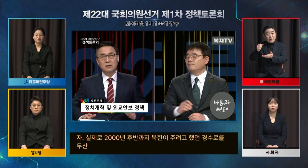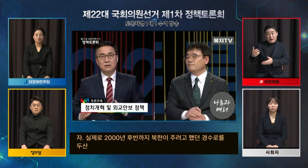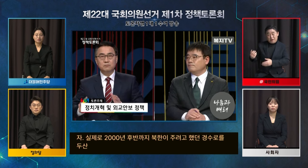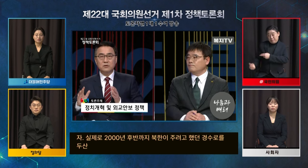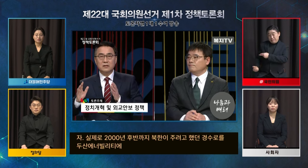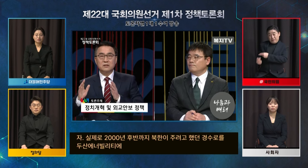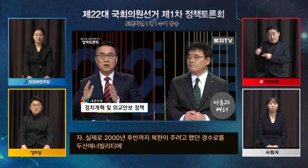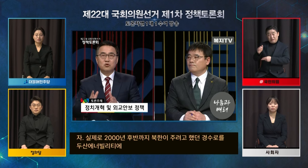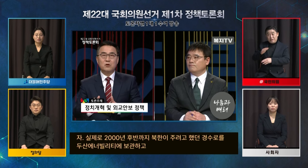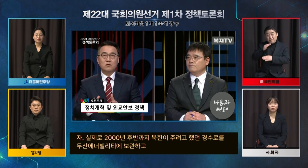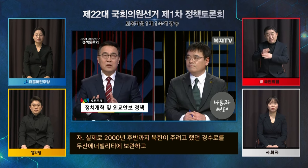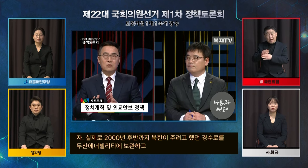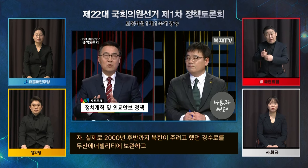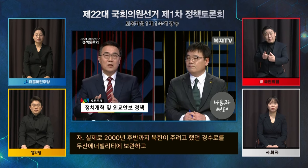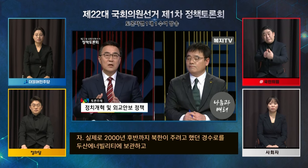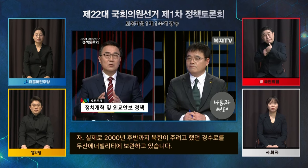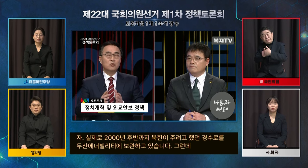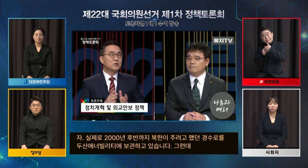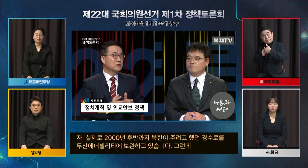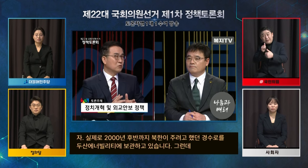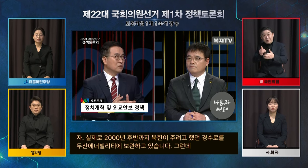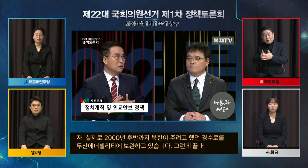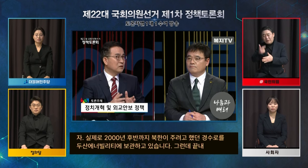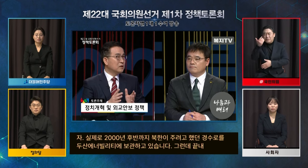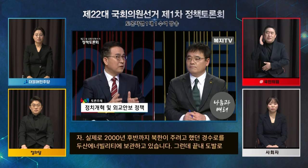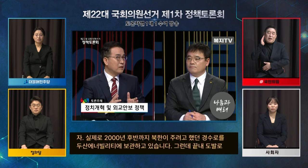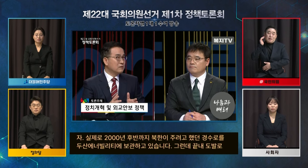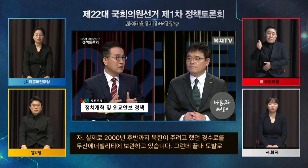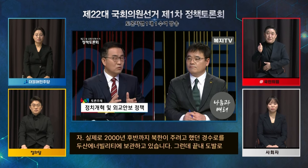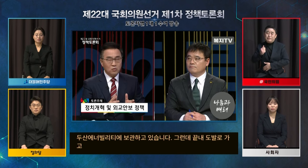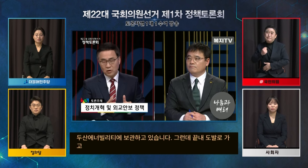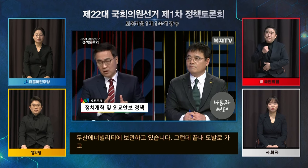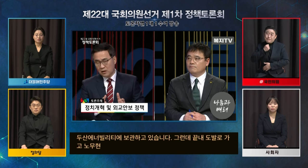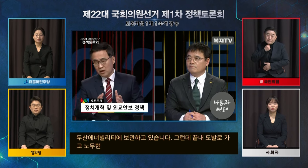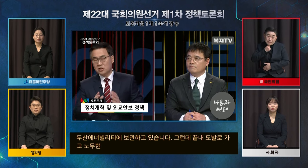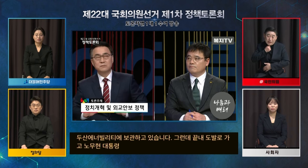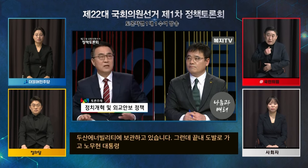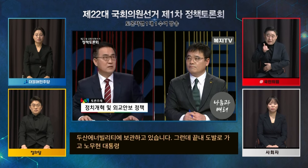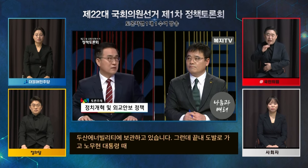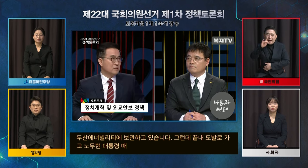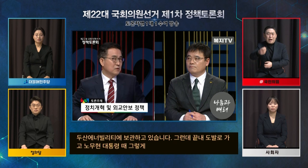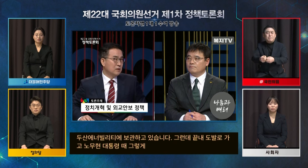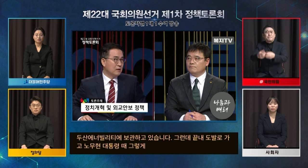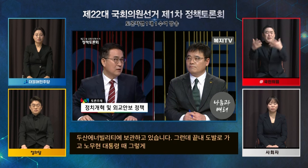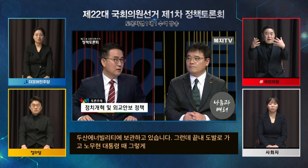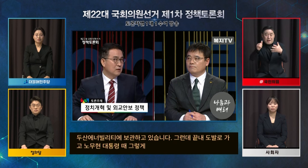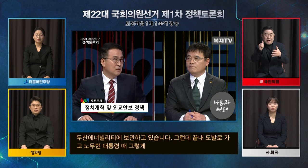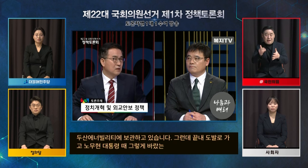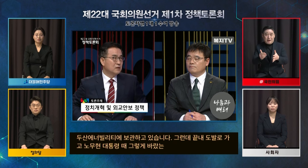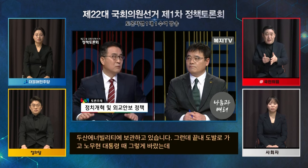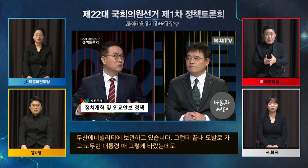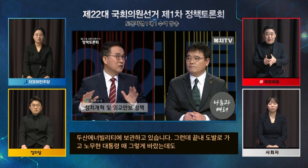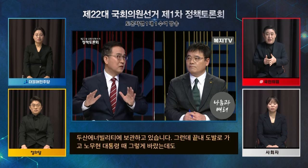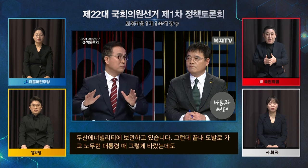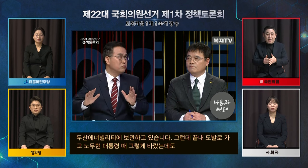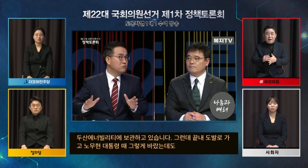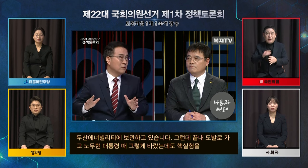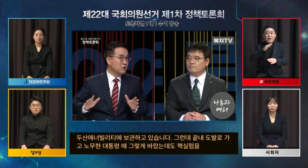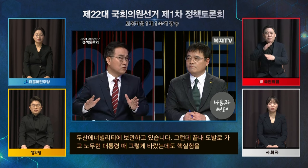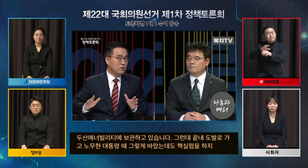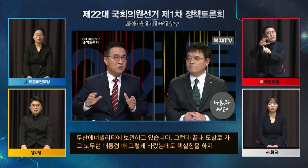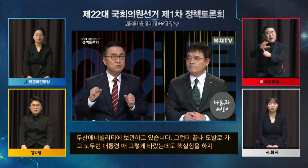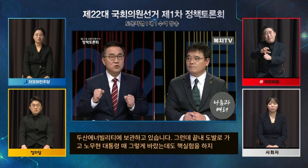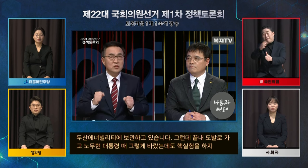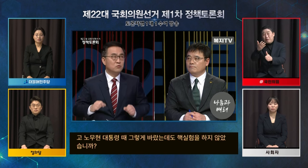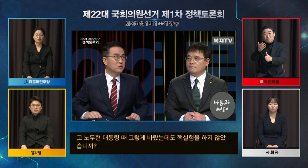그런데 끝내 북한이 저렇게 도발로 가고 노무현 대통령 때 그렇게 발언했는데도 핵실험을 하지 않았습니까? 이 대북 제재라는 걸 풀